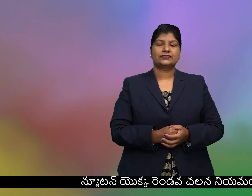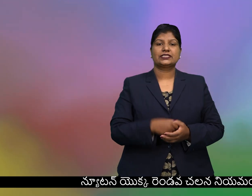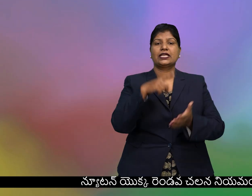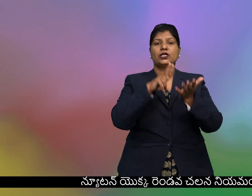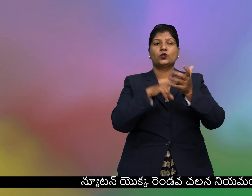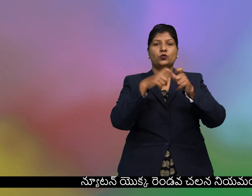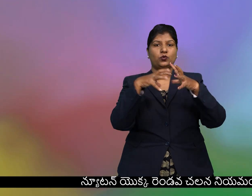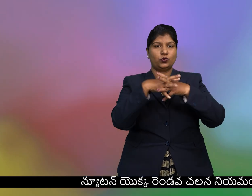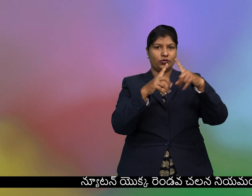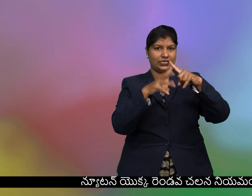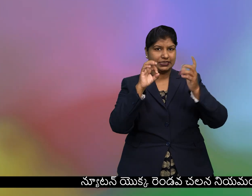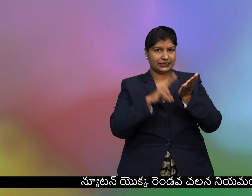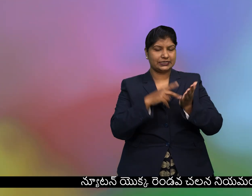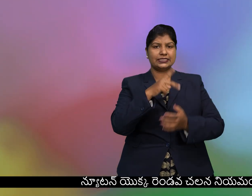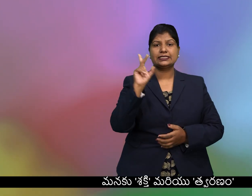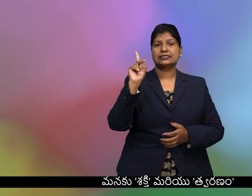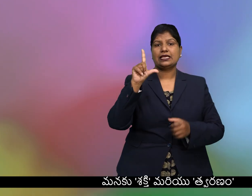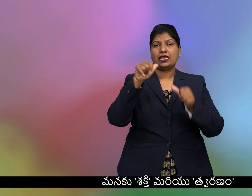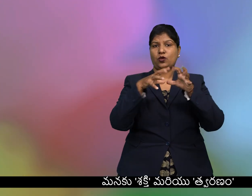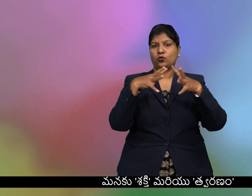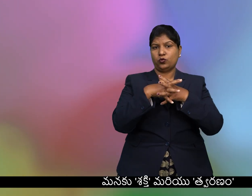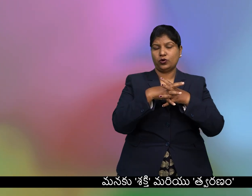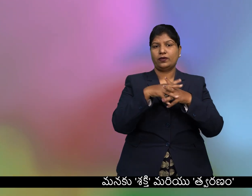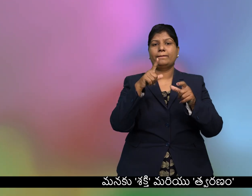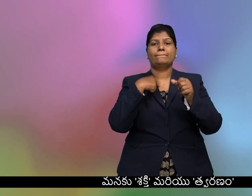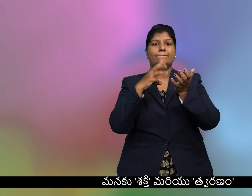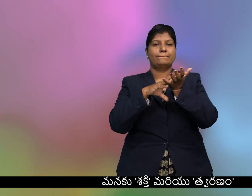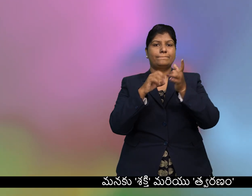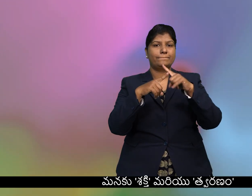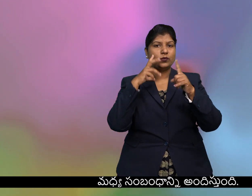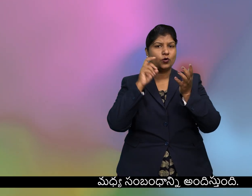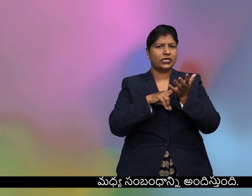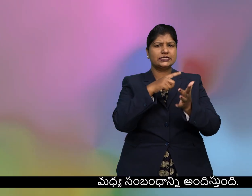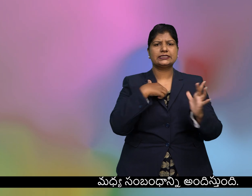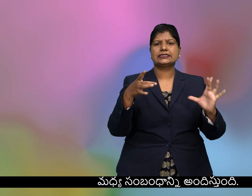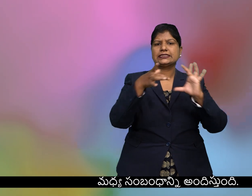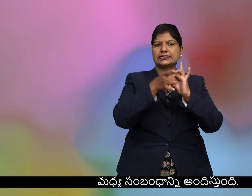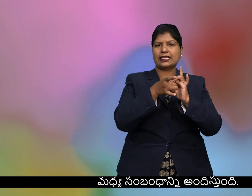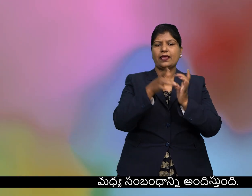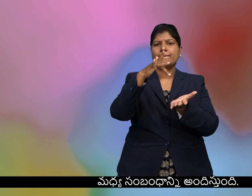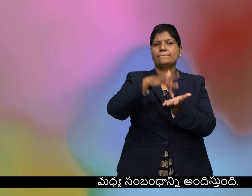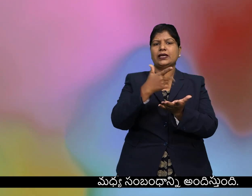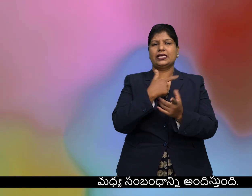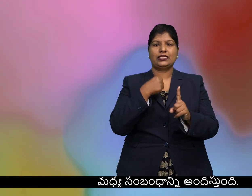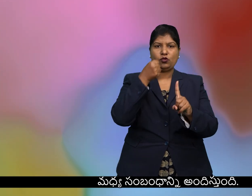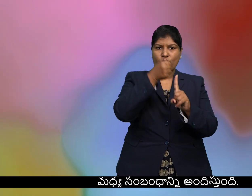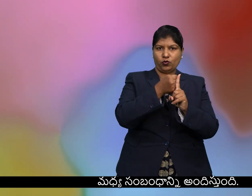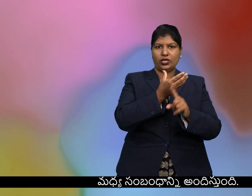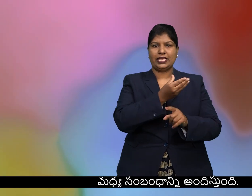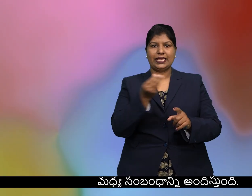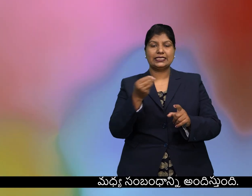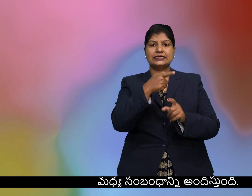న్యూటన్ యొక్క రెండవ చలన నియమం మనకు శక్తి మరియు త్వరణం మధ్య సంబంధాన్ని అందిస్తుంది.